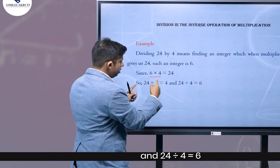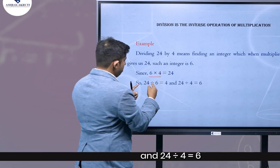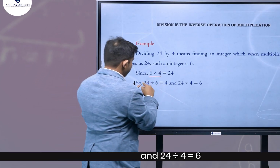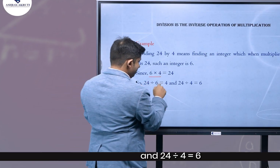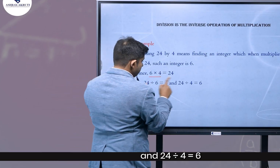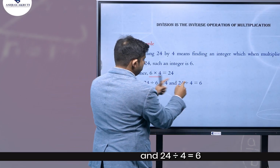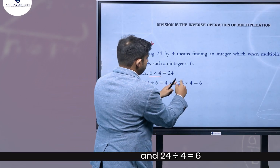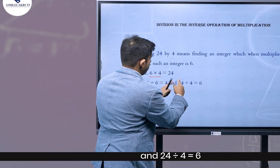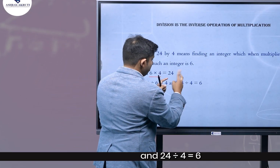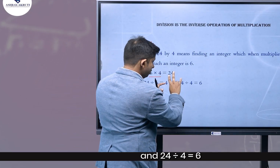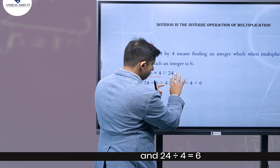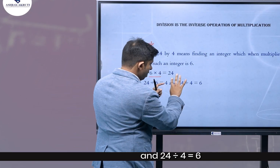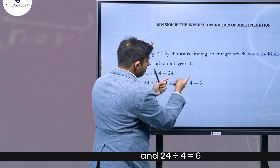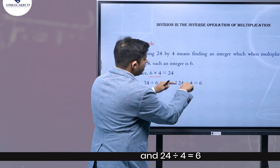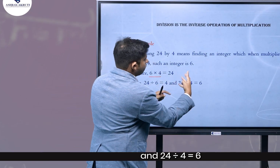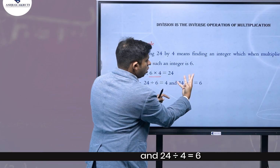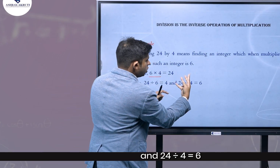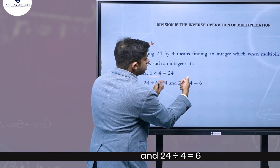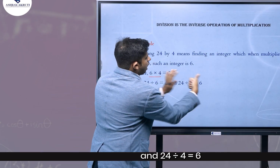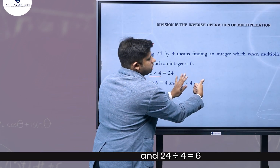आणि 24 / 4 = 6.